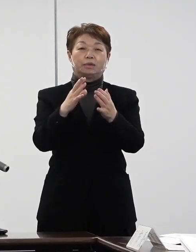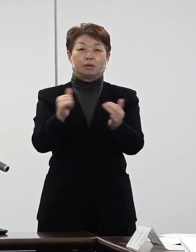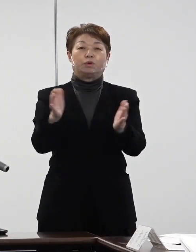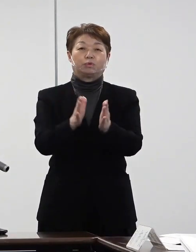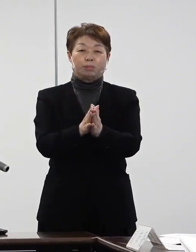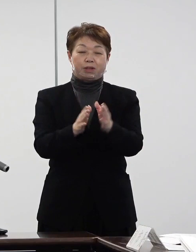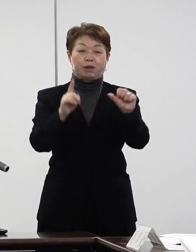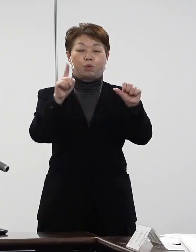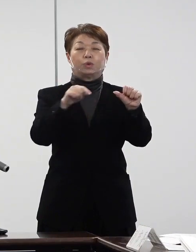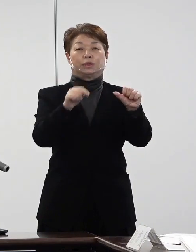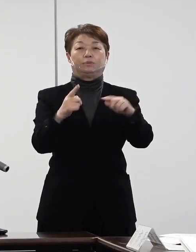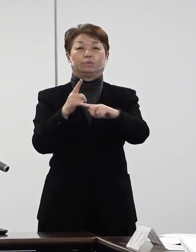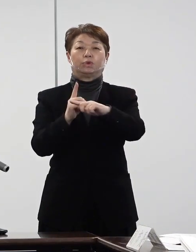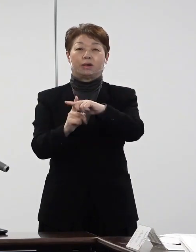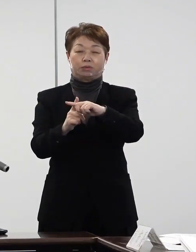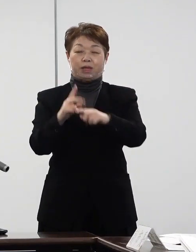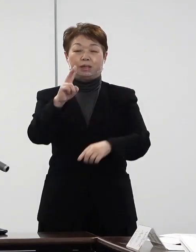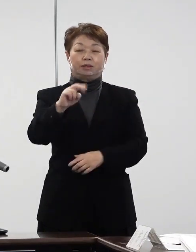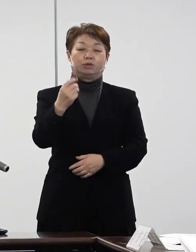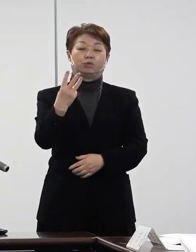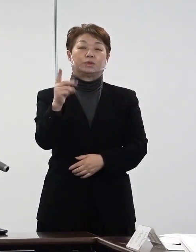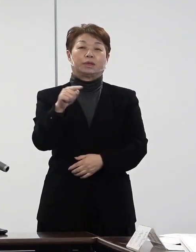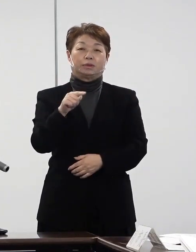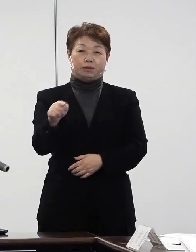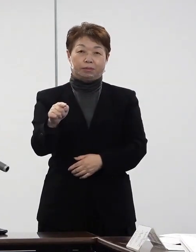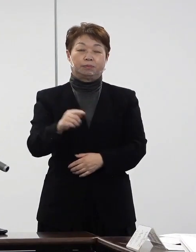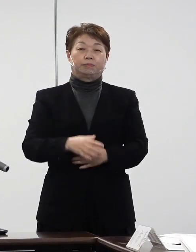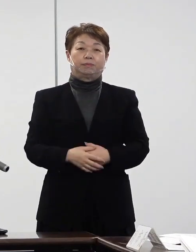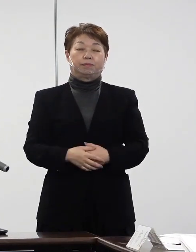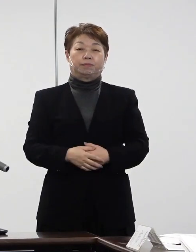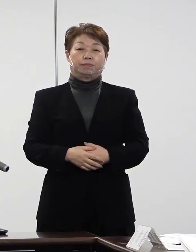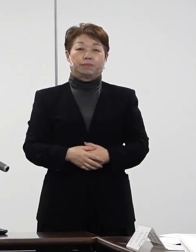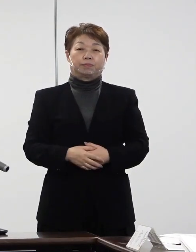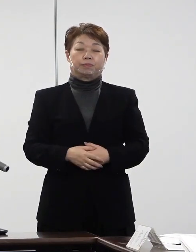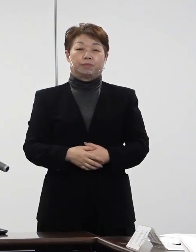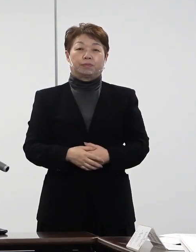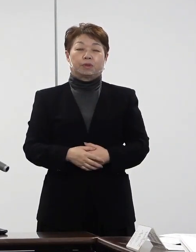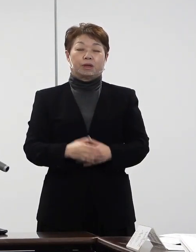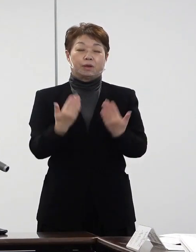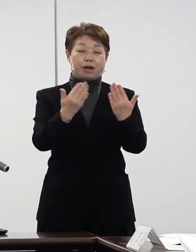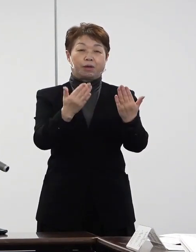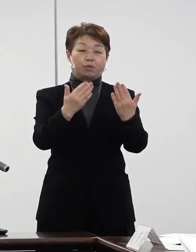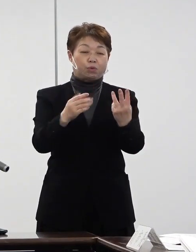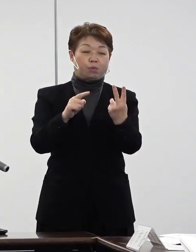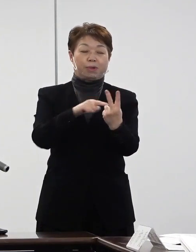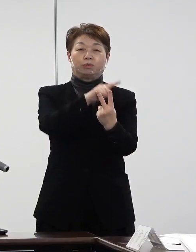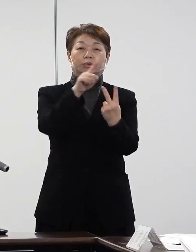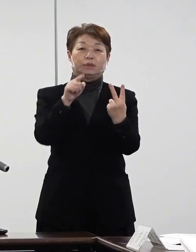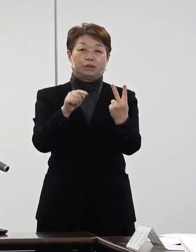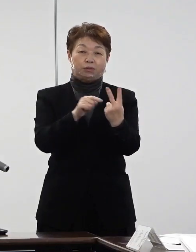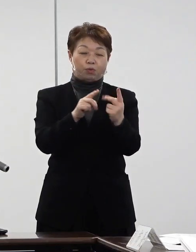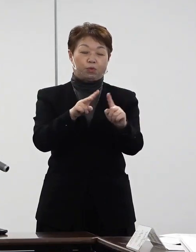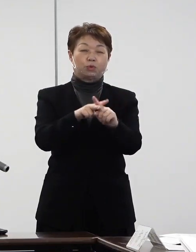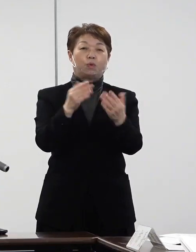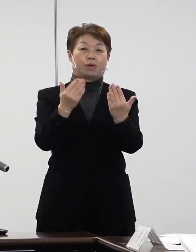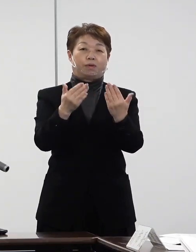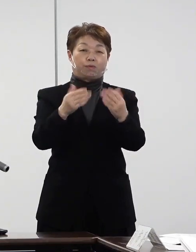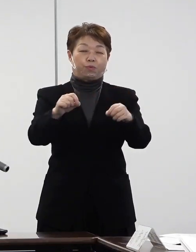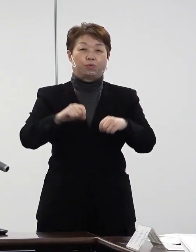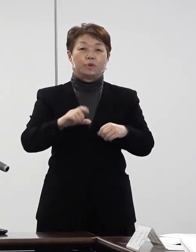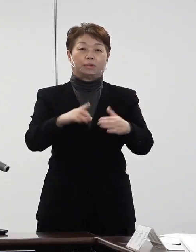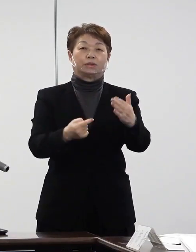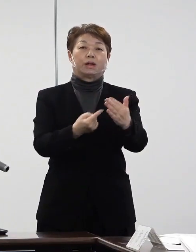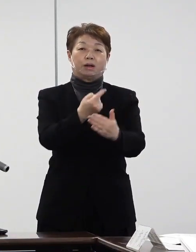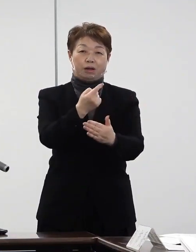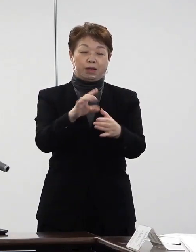5名増加し23名、同じ日公表いたしました学校2小学校のクラスター